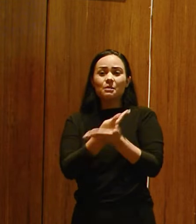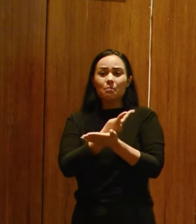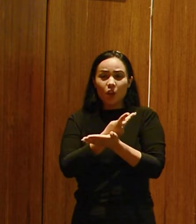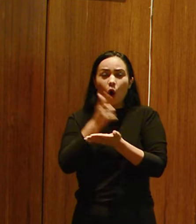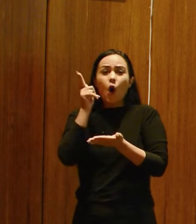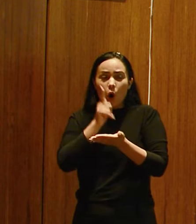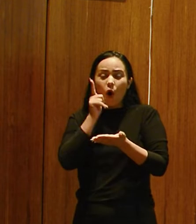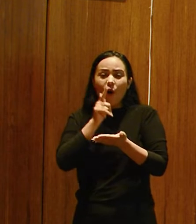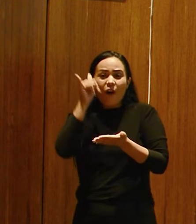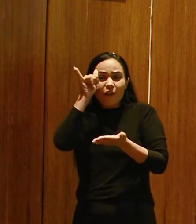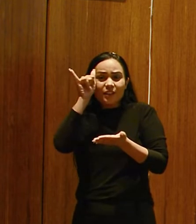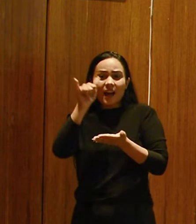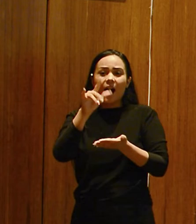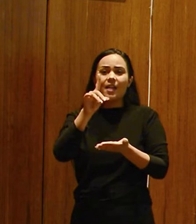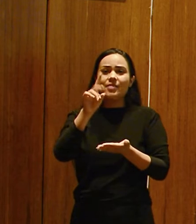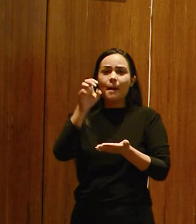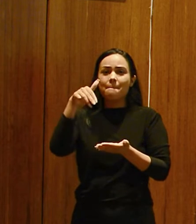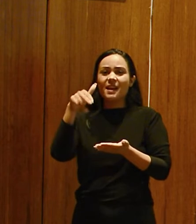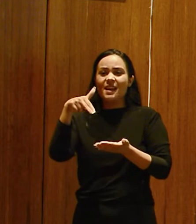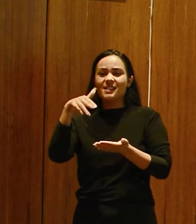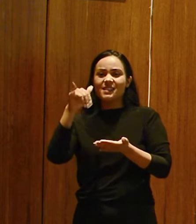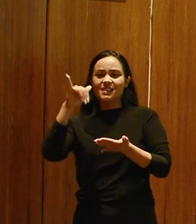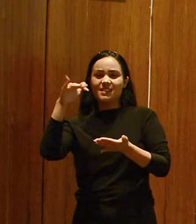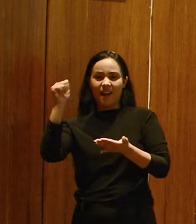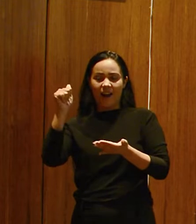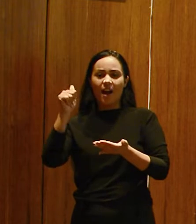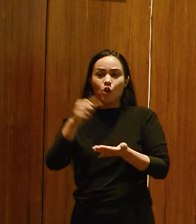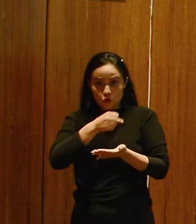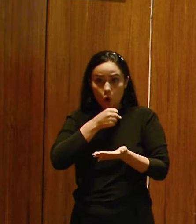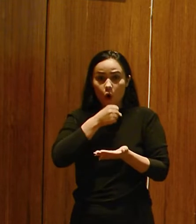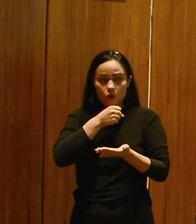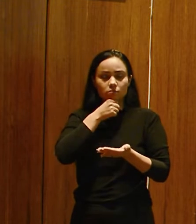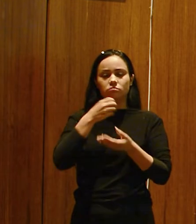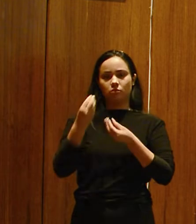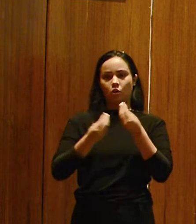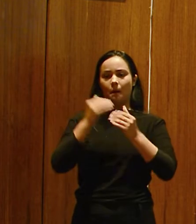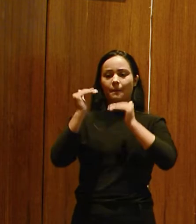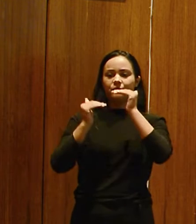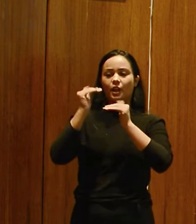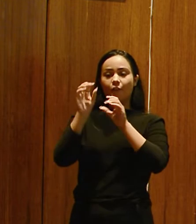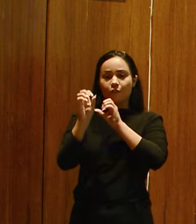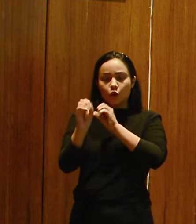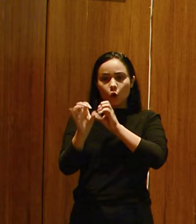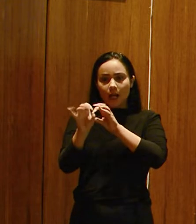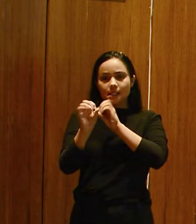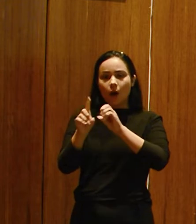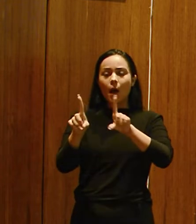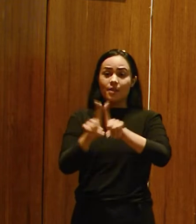de prevenir a demência nos idosos. São vários os fatores que causam a demência, como nível de